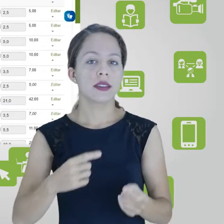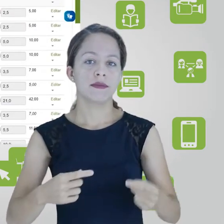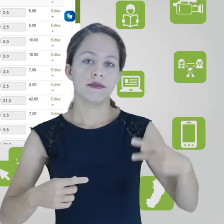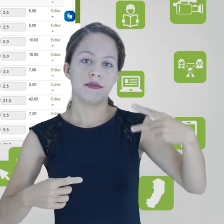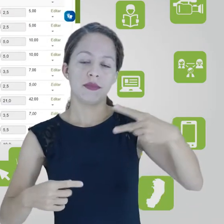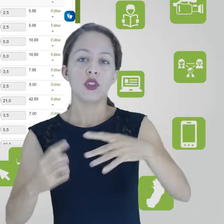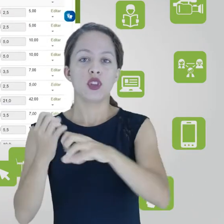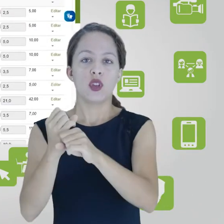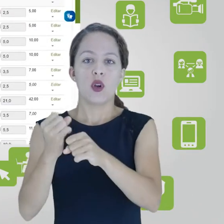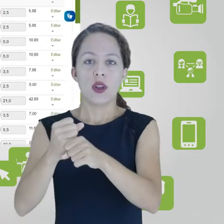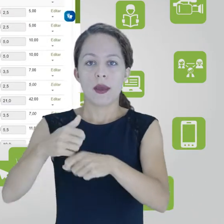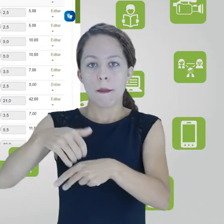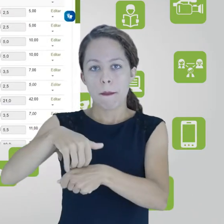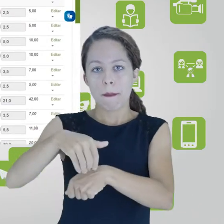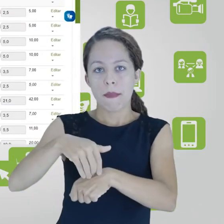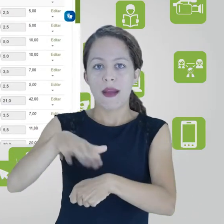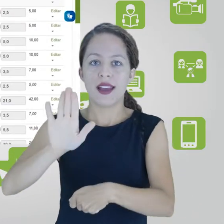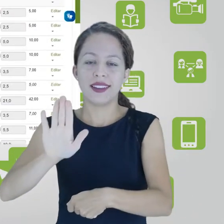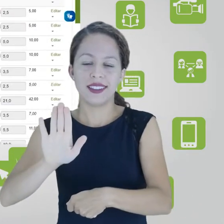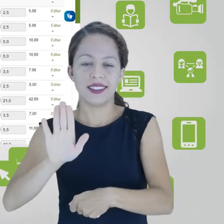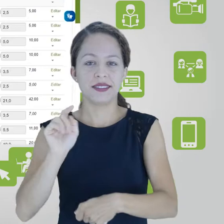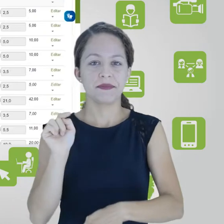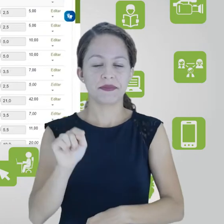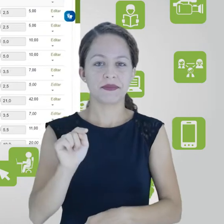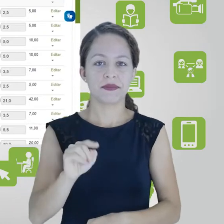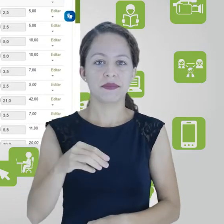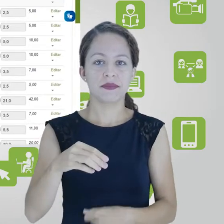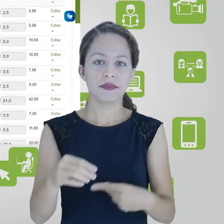ser maior nota.